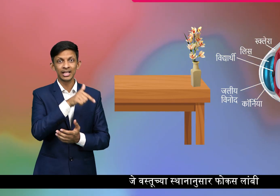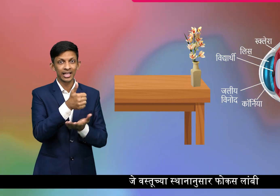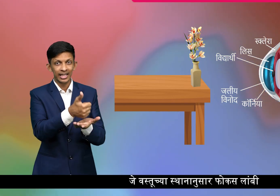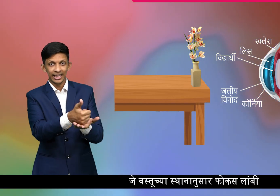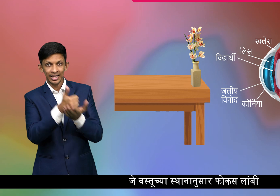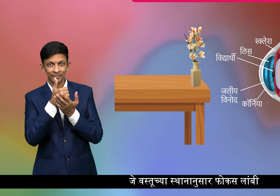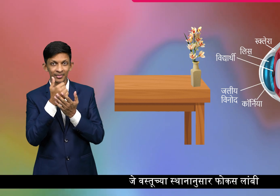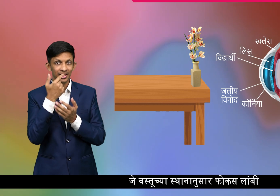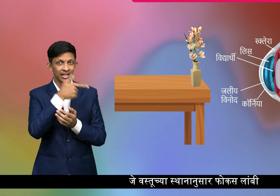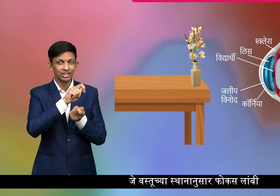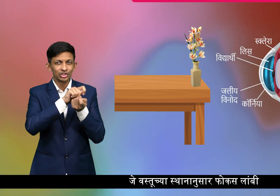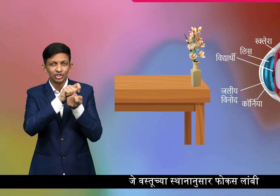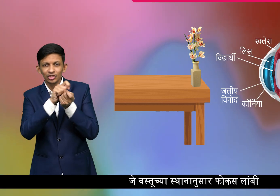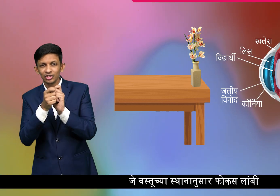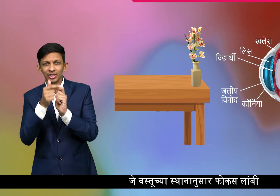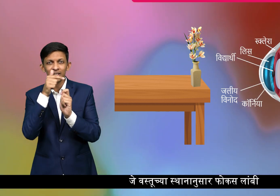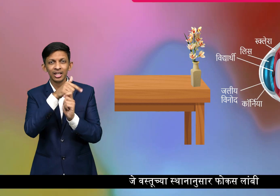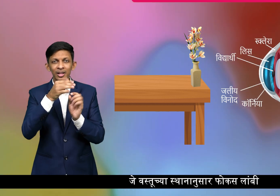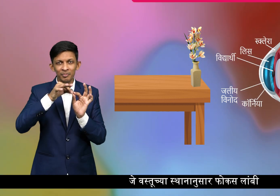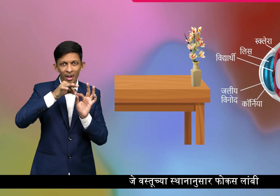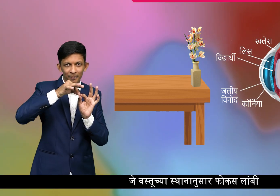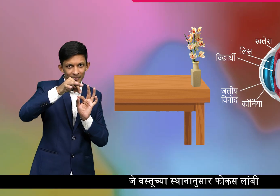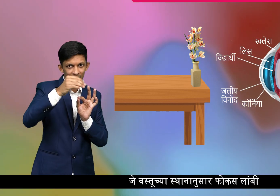जे वस्तूच्या स्थानानुसार फोकस लांबी